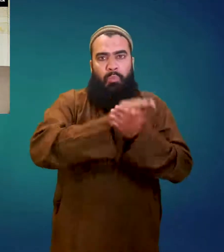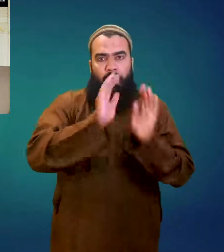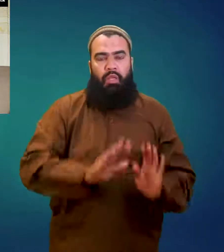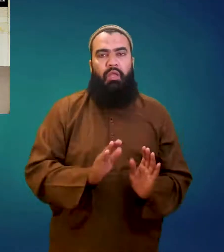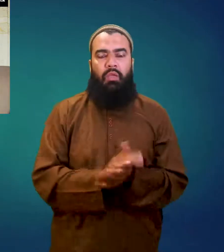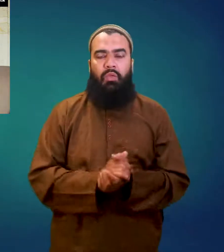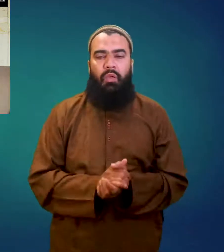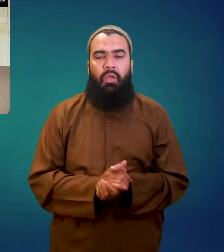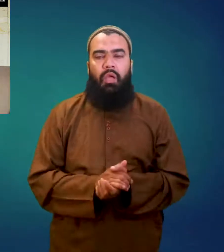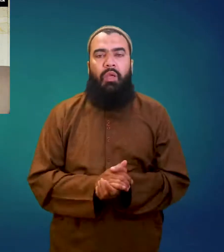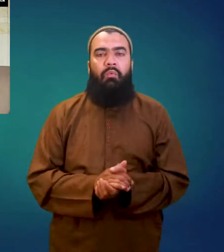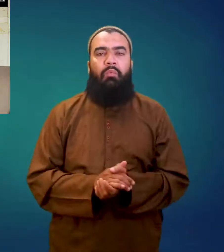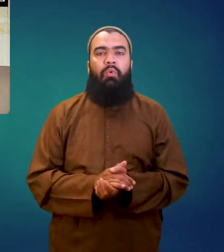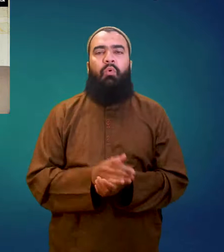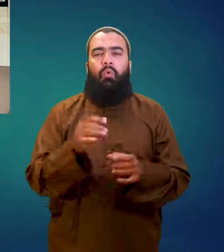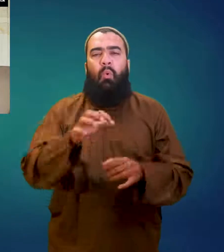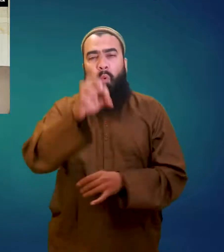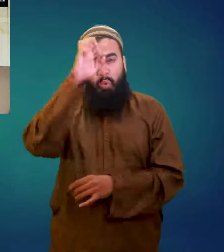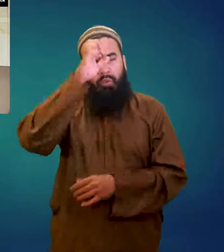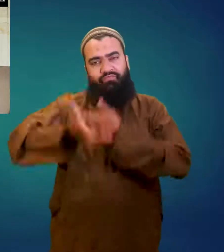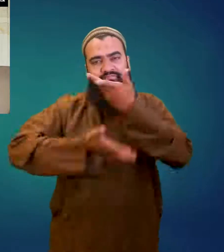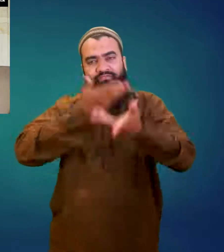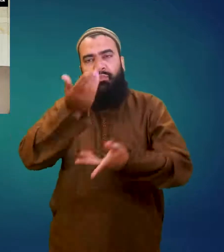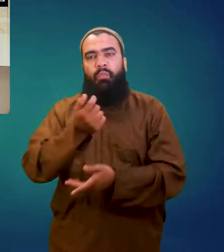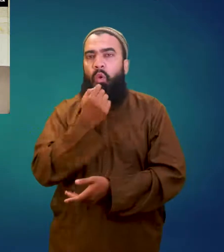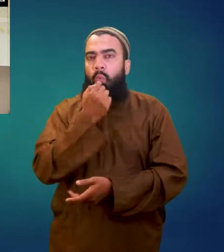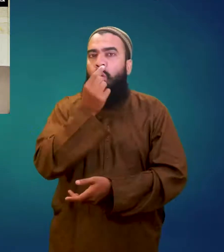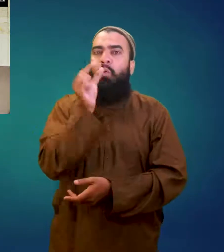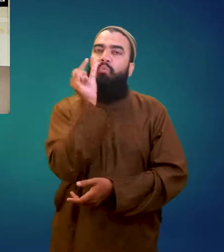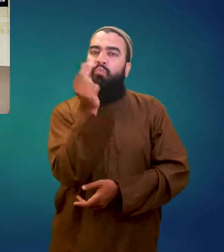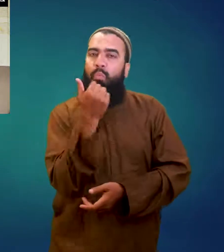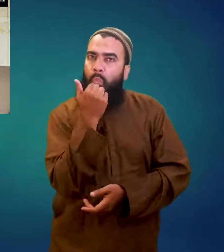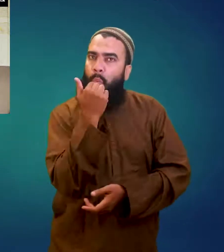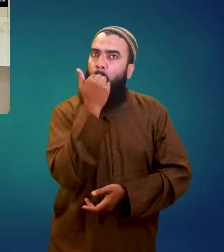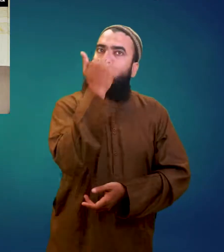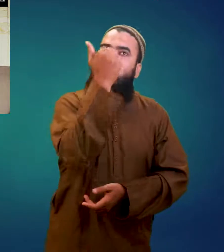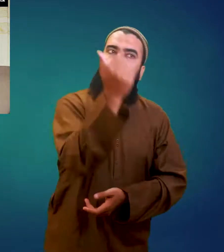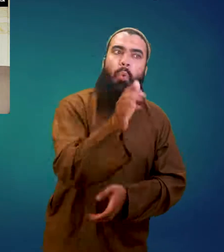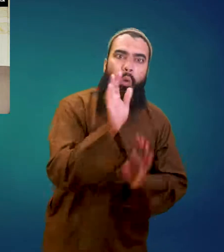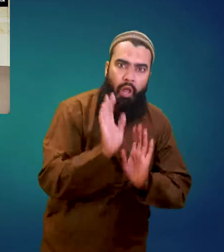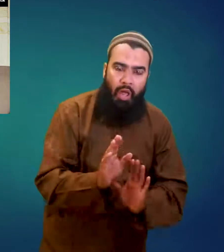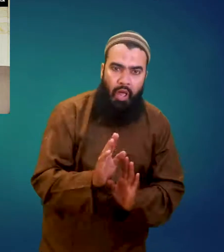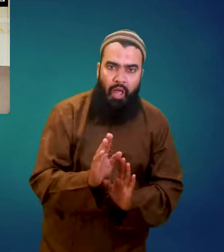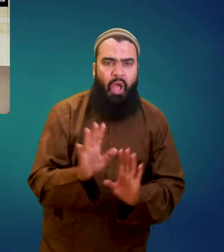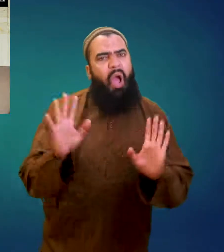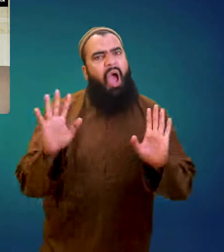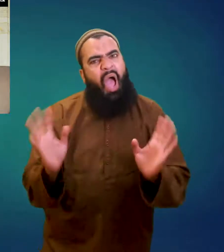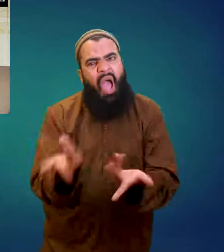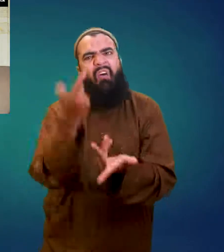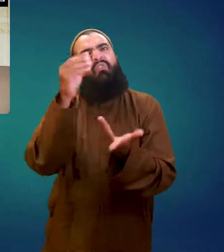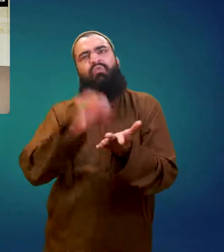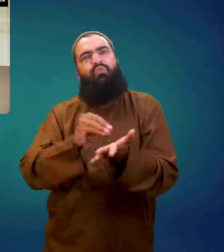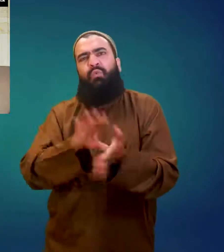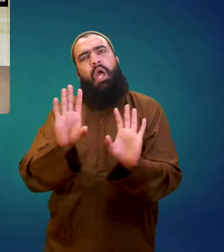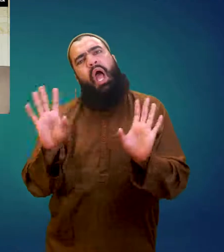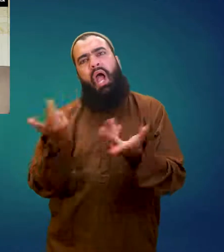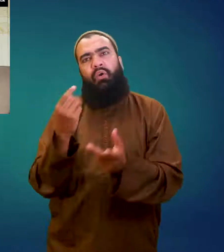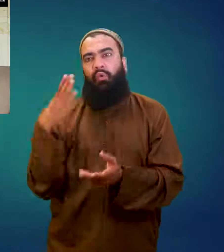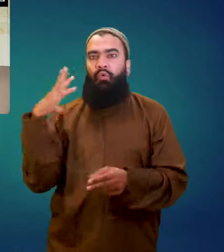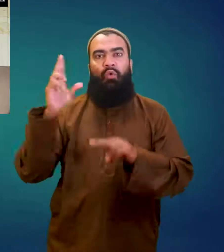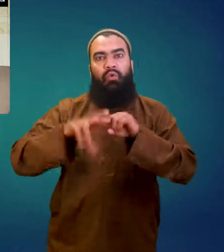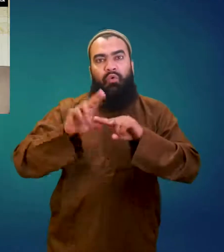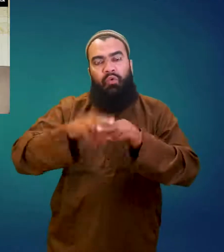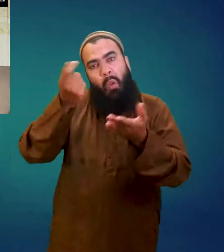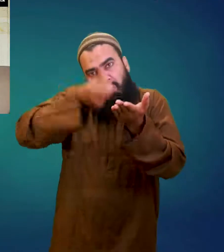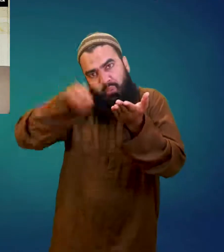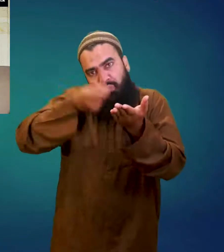ہو، لیکن اکثر علماء نے یہ فرمایا کہ چونکہ لفظ کی بات کی گئی ہے، وہ ہر لفظ چاہے بے فائدہ ہی کیوں نہ ہو